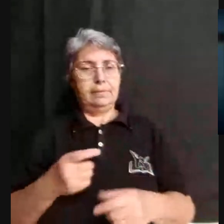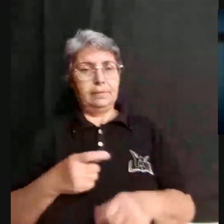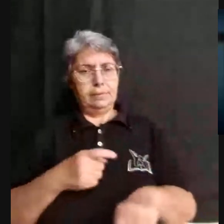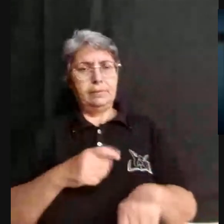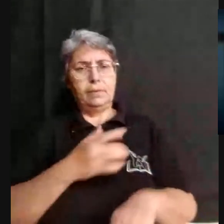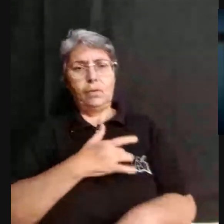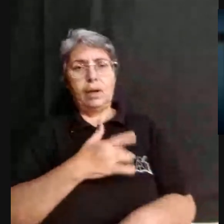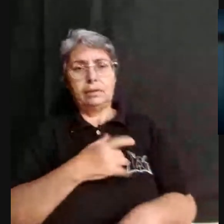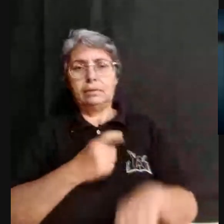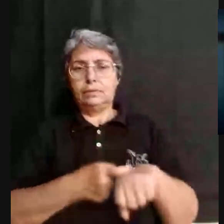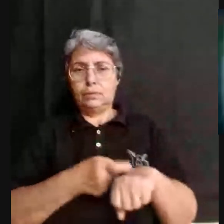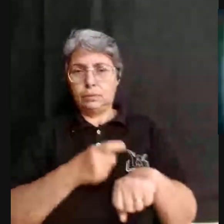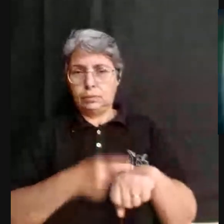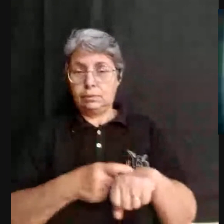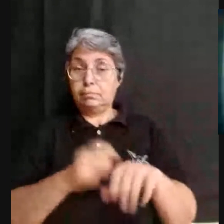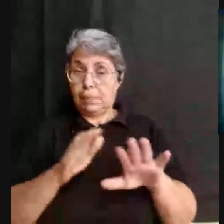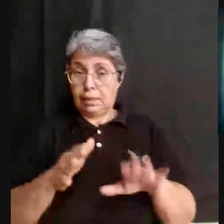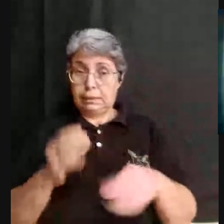ainda.